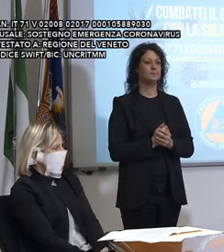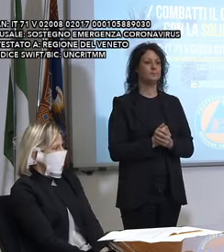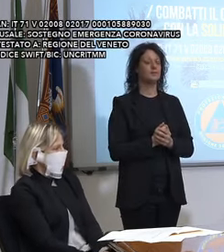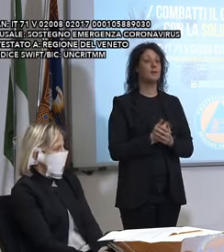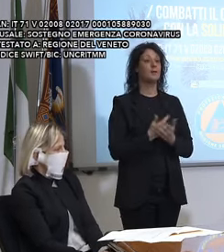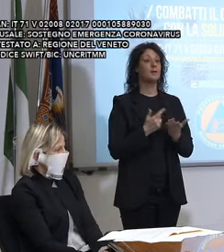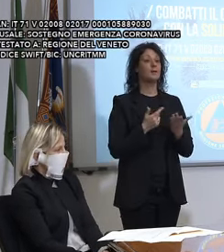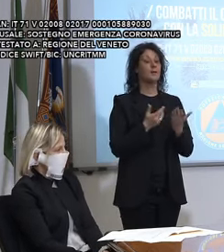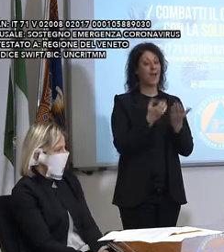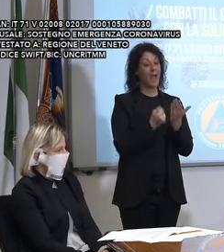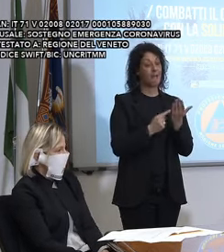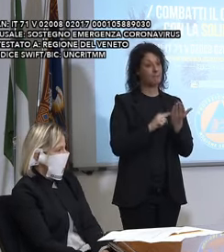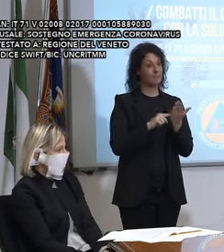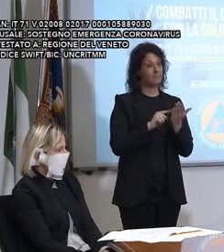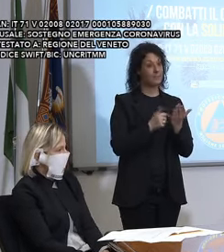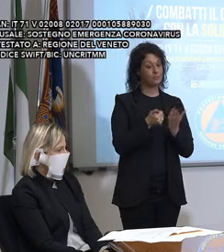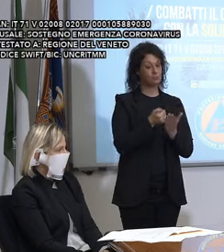diciamo,